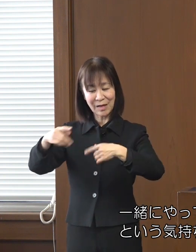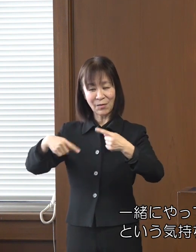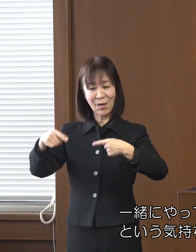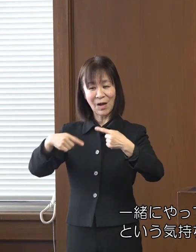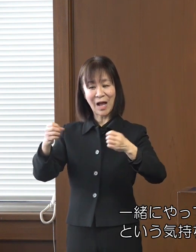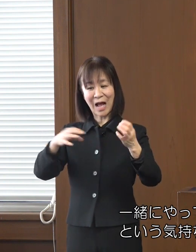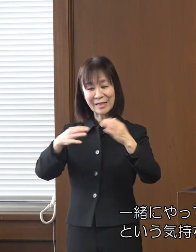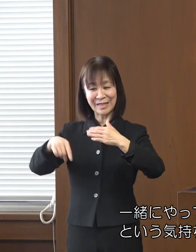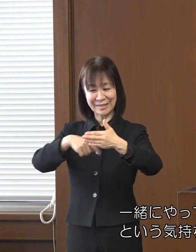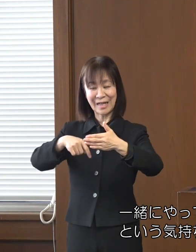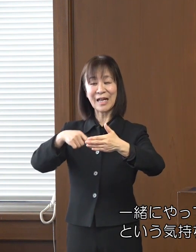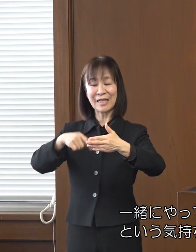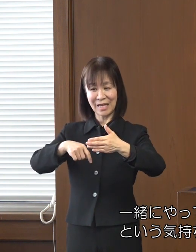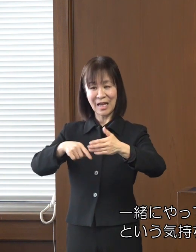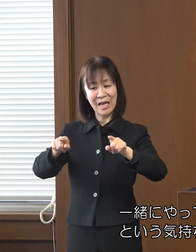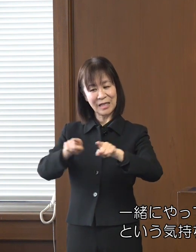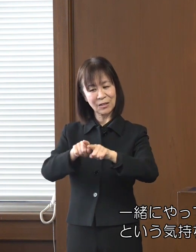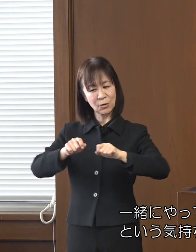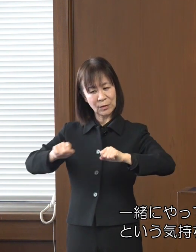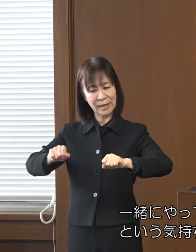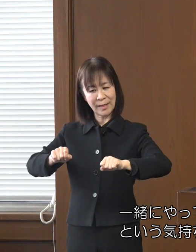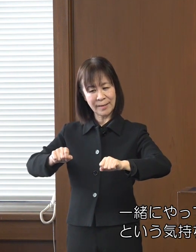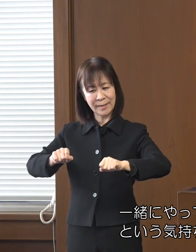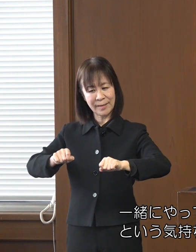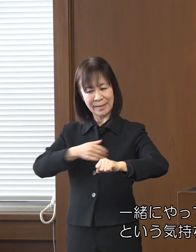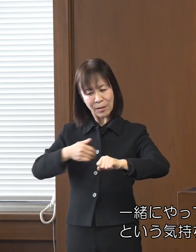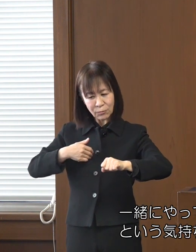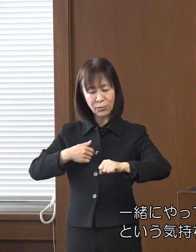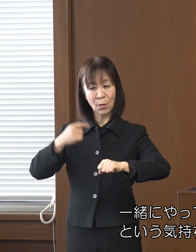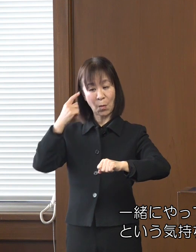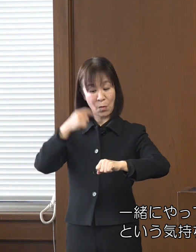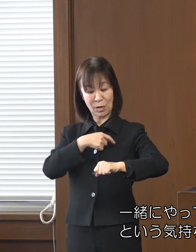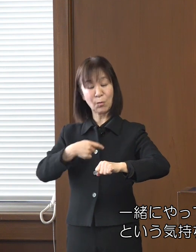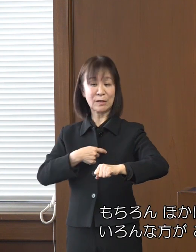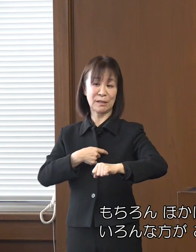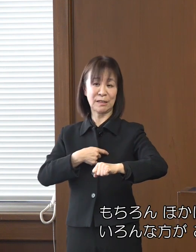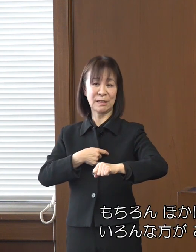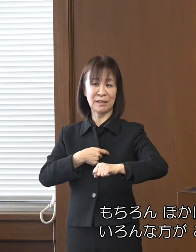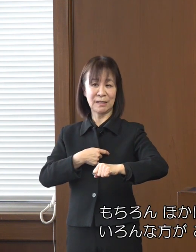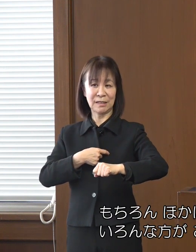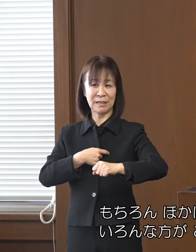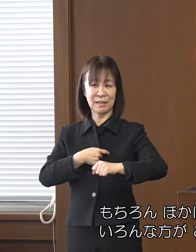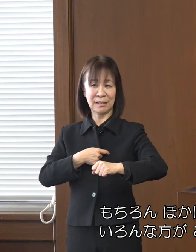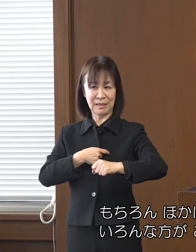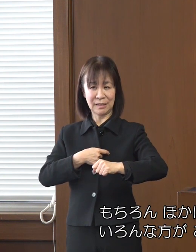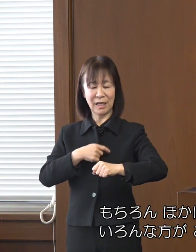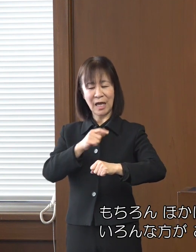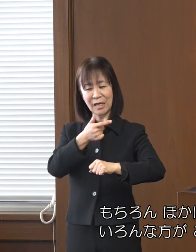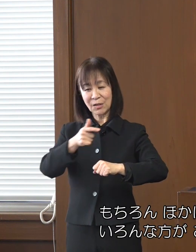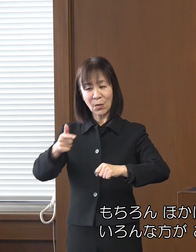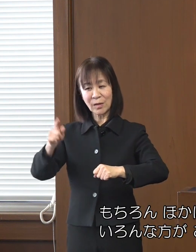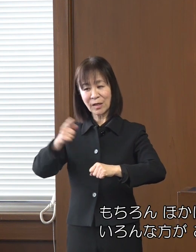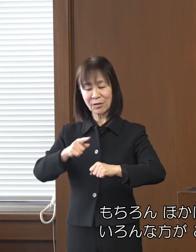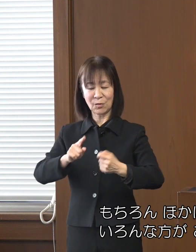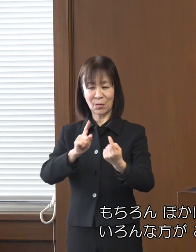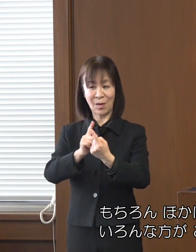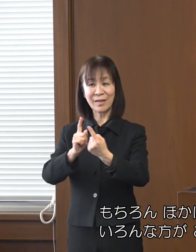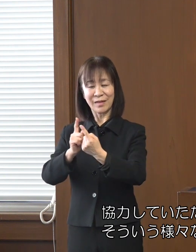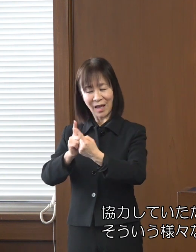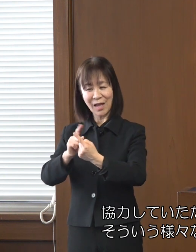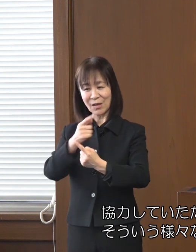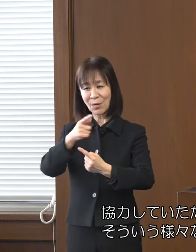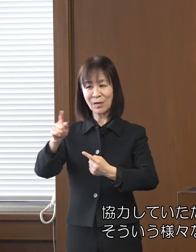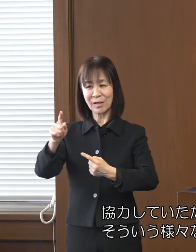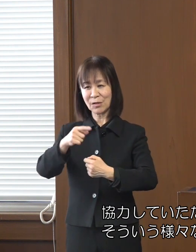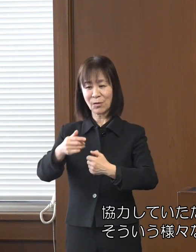緒にやっていけるんではないのかなという気持ちになりました。まあ、もちろん他にもいろんな方がおられます。で、いろんな方がこれからも協力